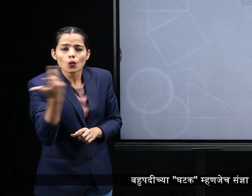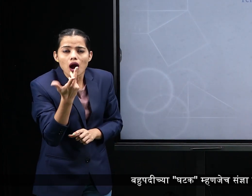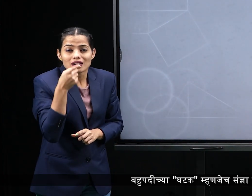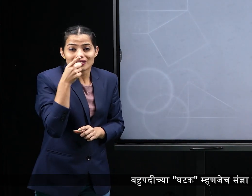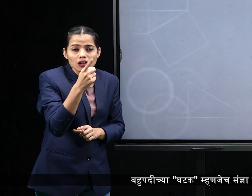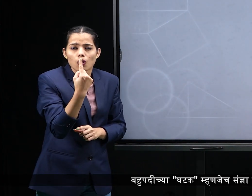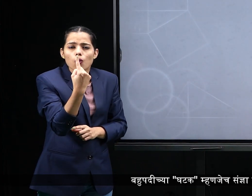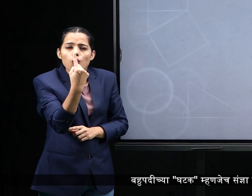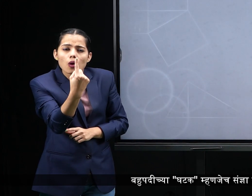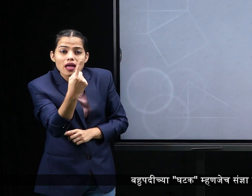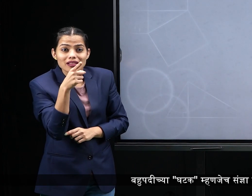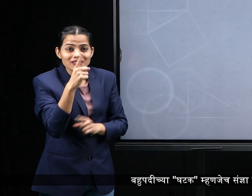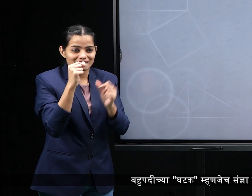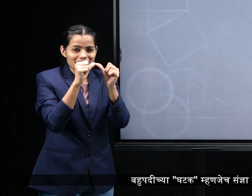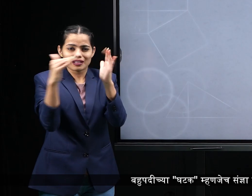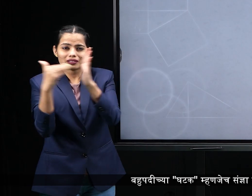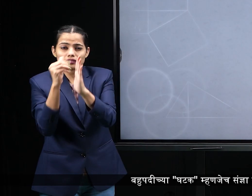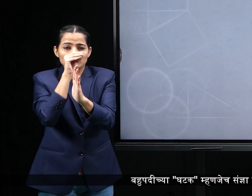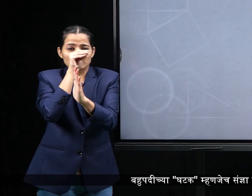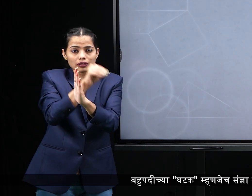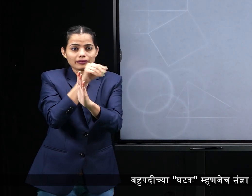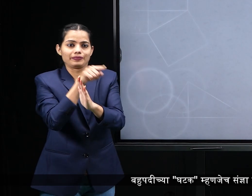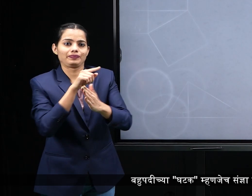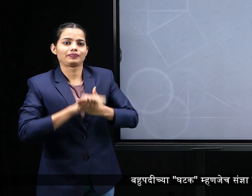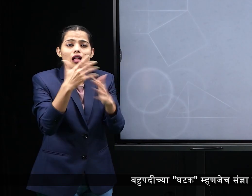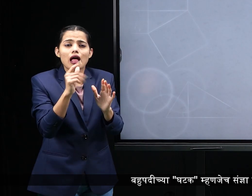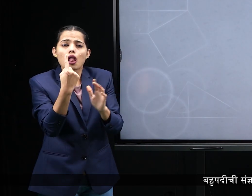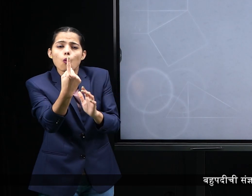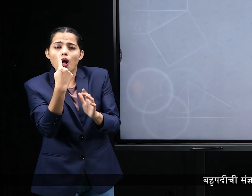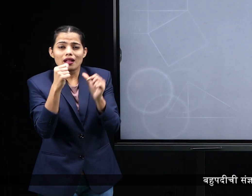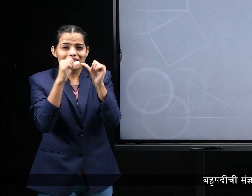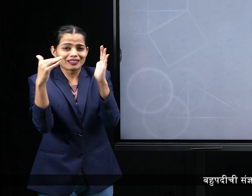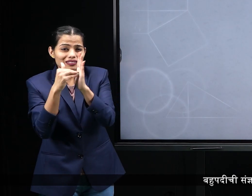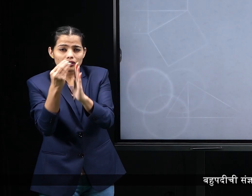बहुपदीच्या घटक म्हणजेच संख्या काय असतात ते पाहूया. बहुपदीची संख्या